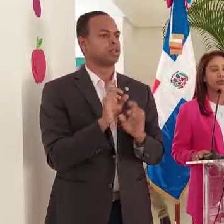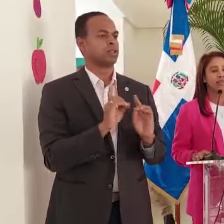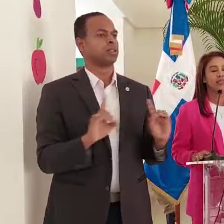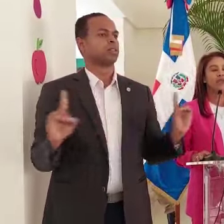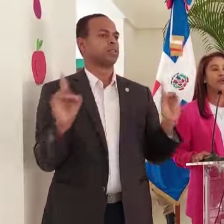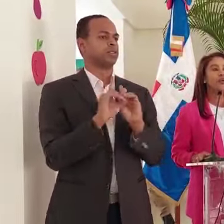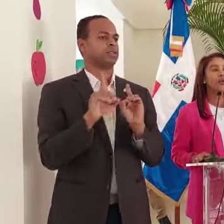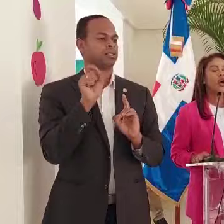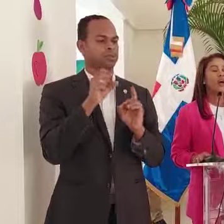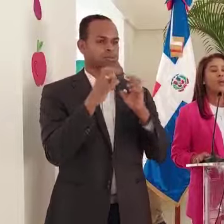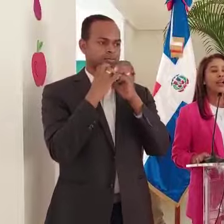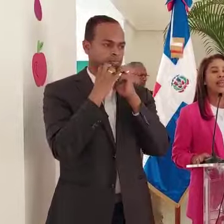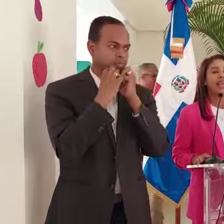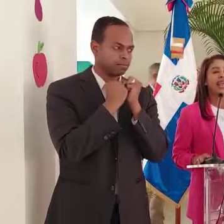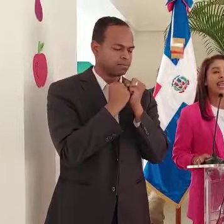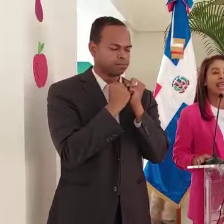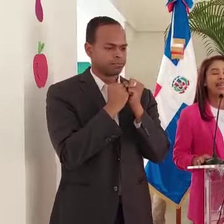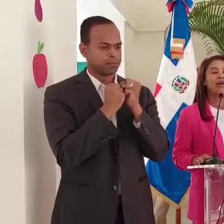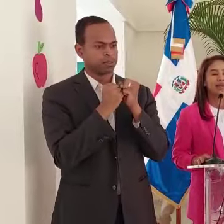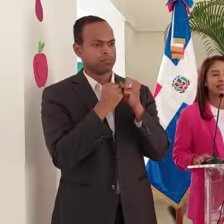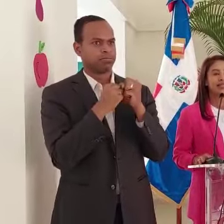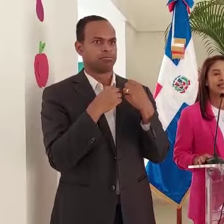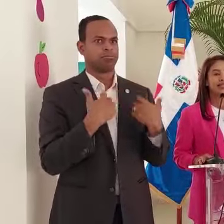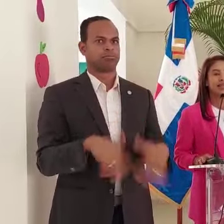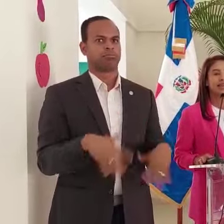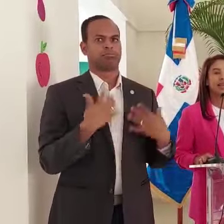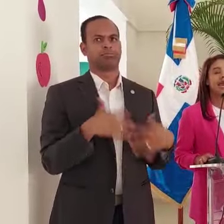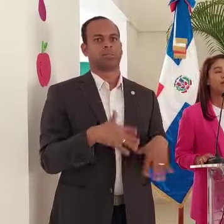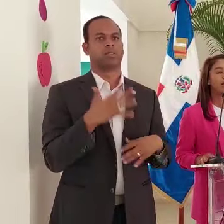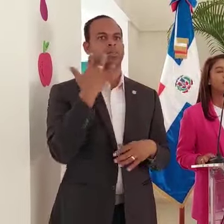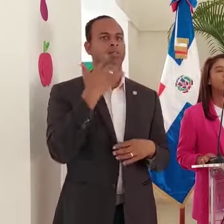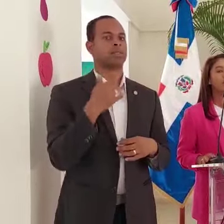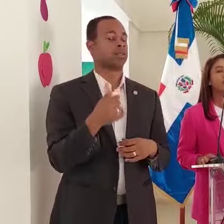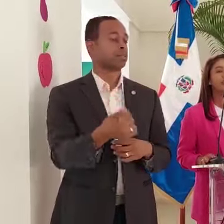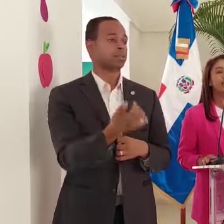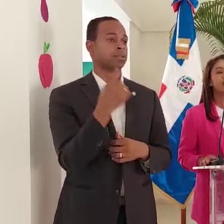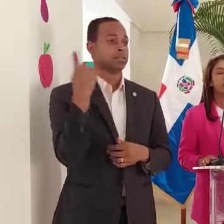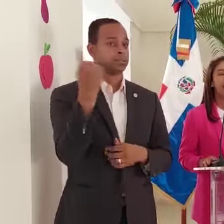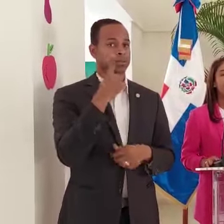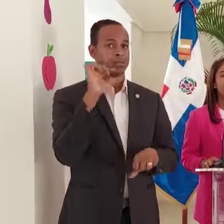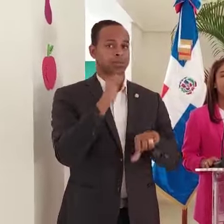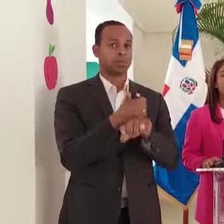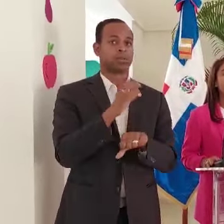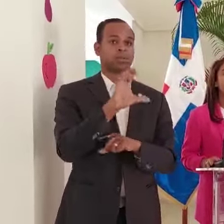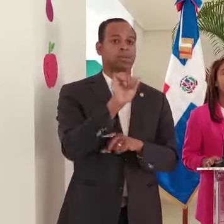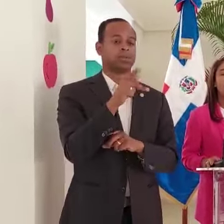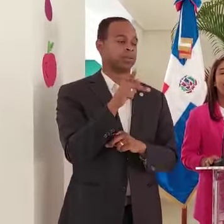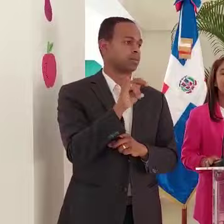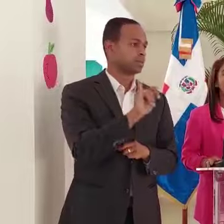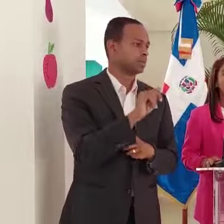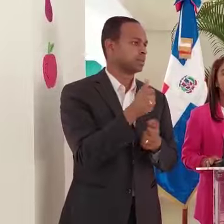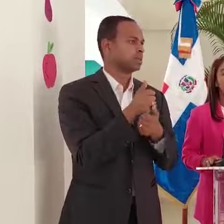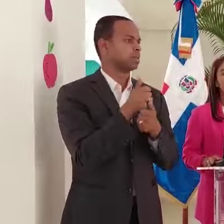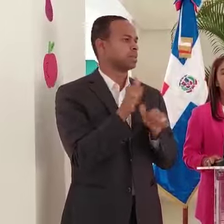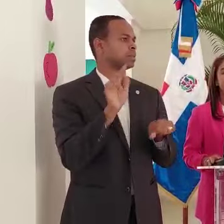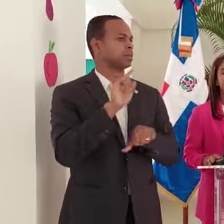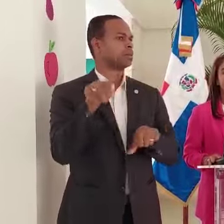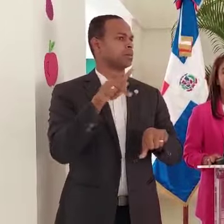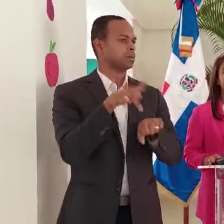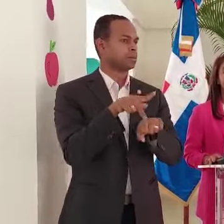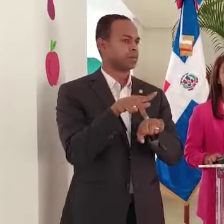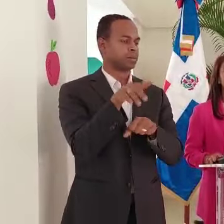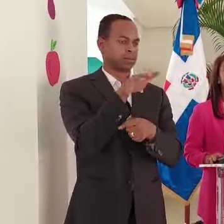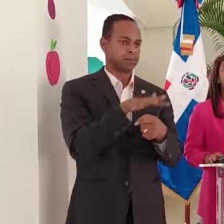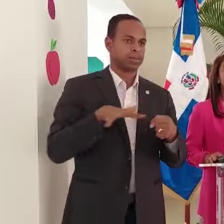digno de admiración, porque cada vez que abrimos un centro CAIPI en cualquier provincia